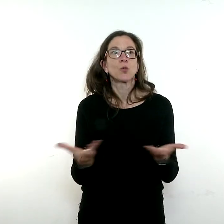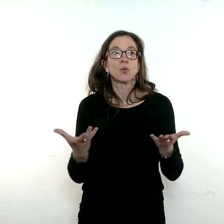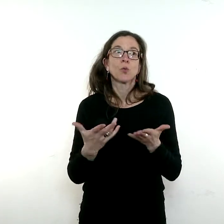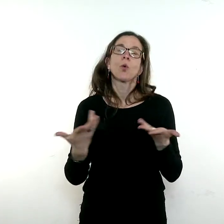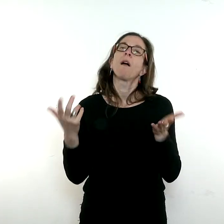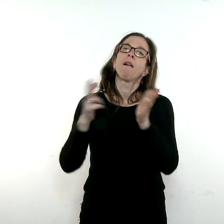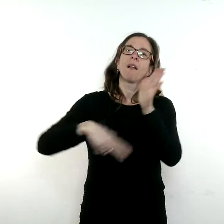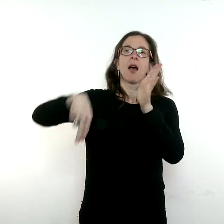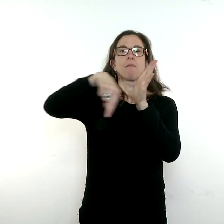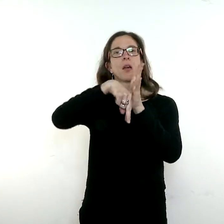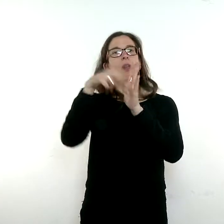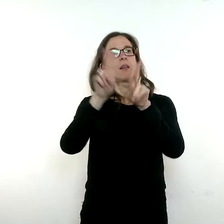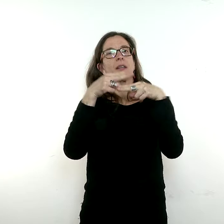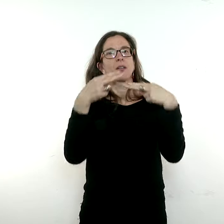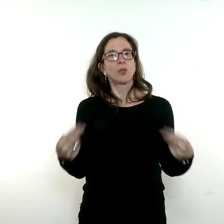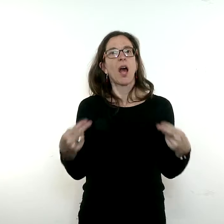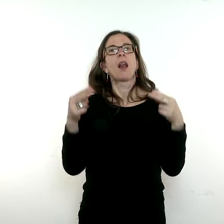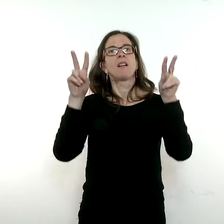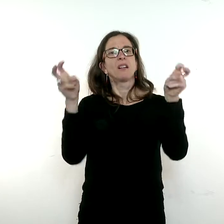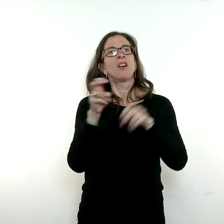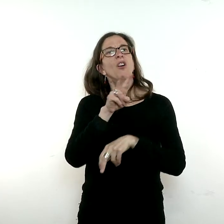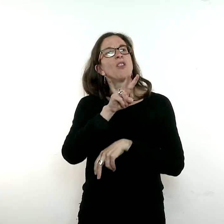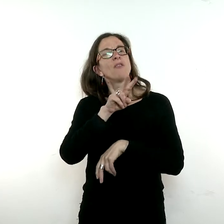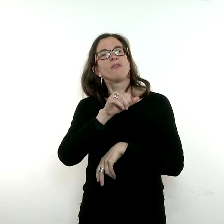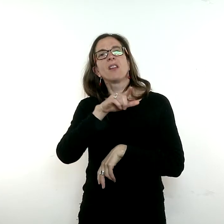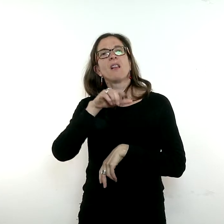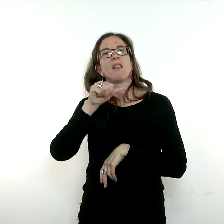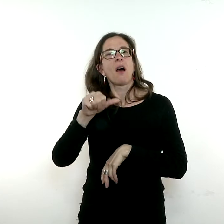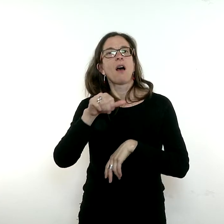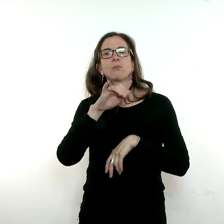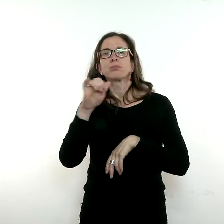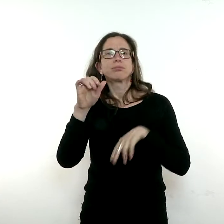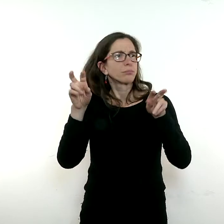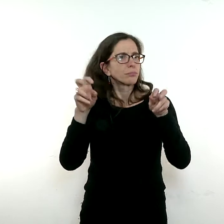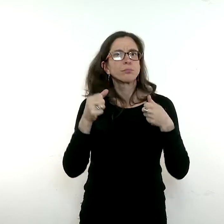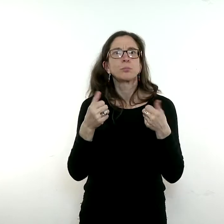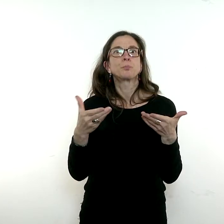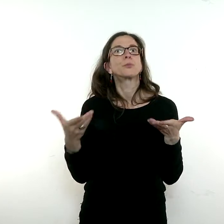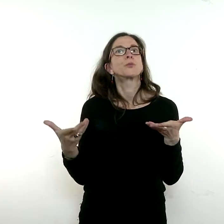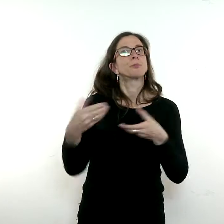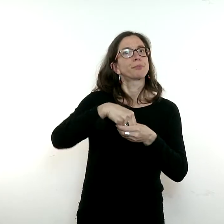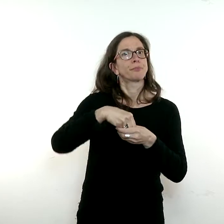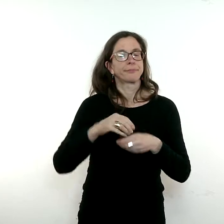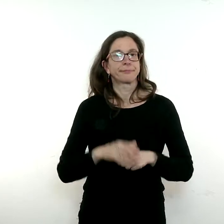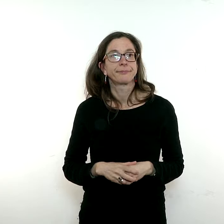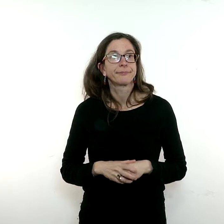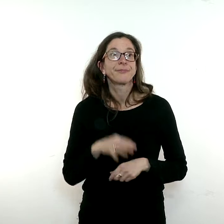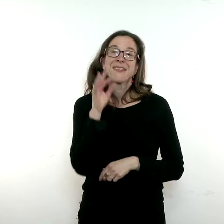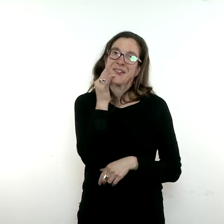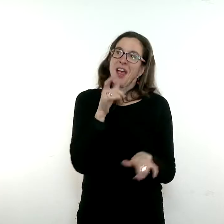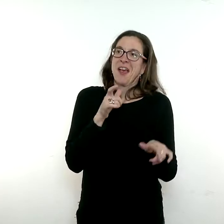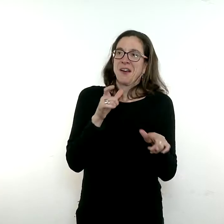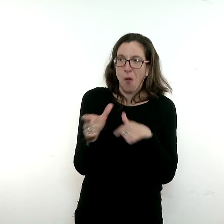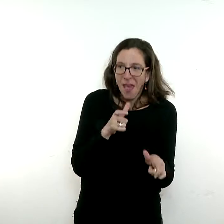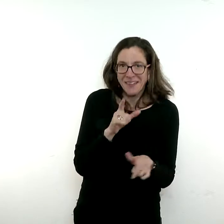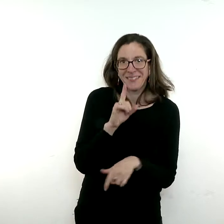international des villes sans sida. Caroline. Monsieur le maire, chers collègues,